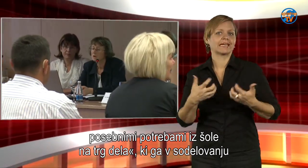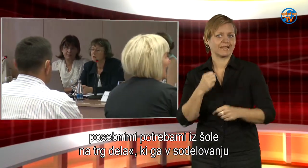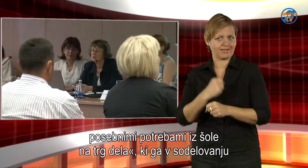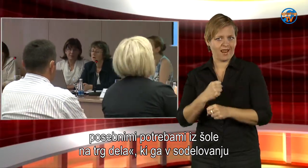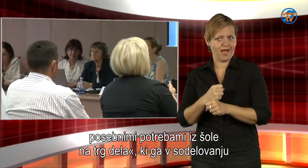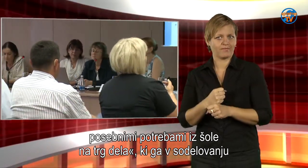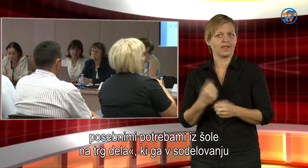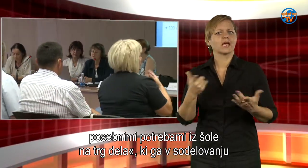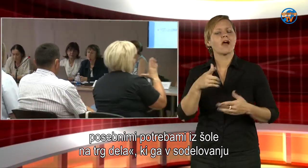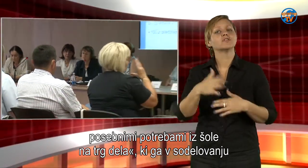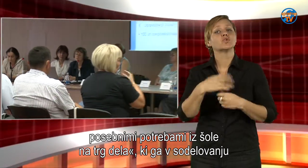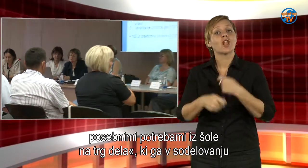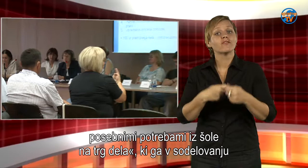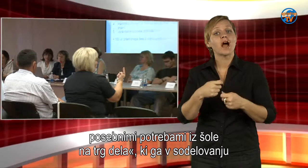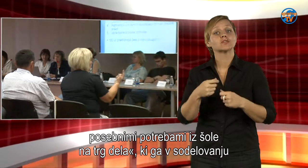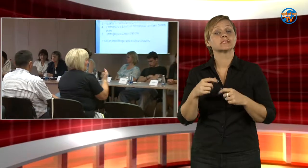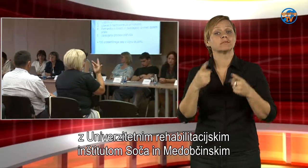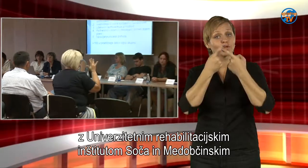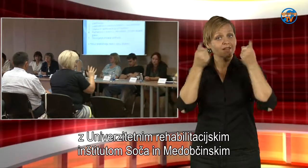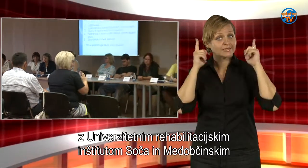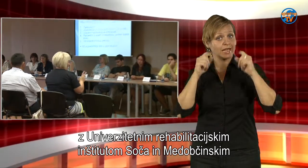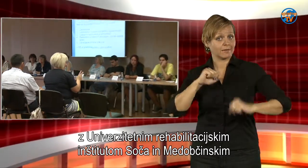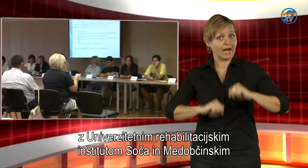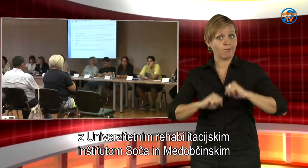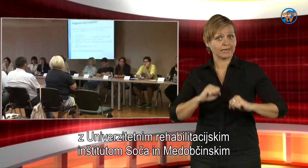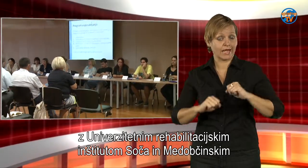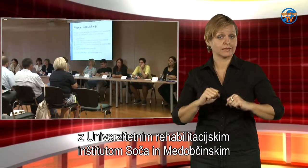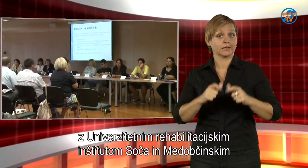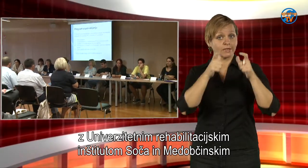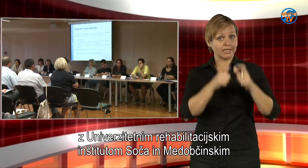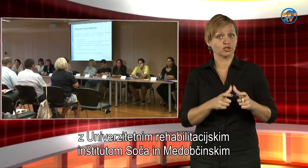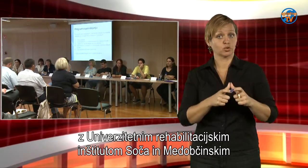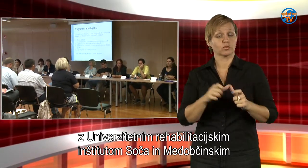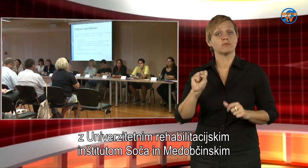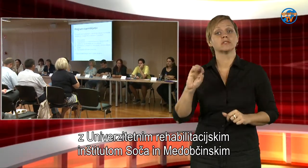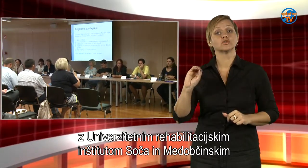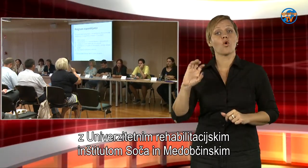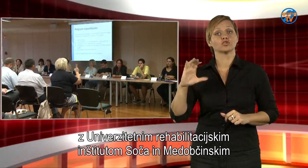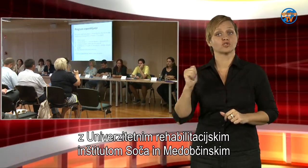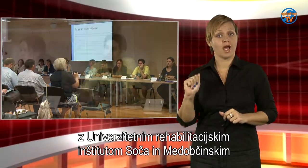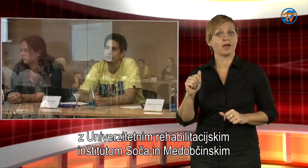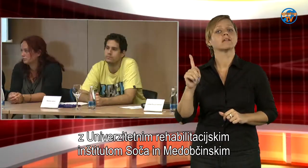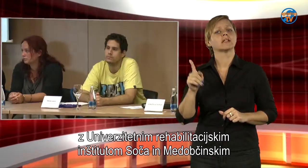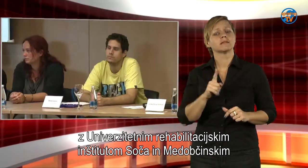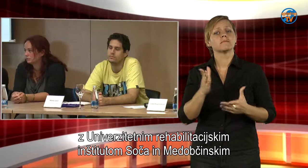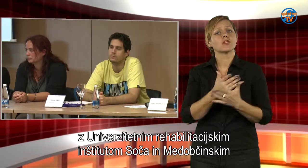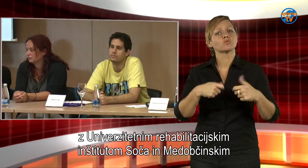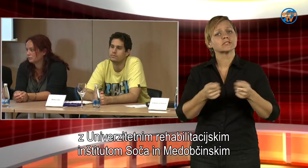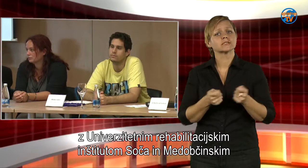v sodelovanju z Univerzitetnim rehabilitacijskim inštitutom Soča in Medobčinskim društvom gluhih in naglušnih